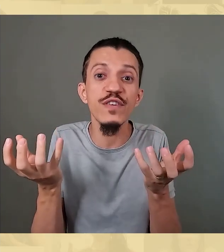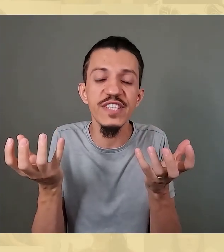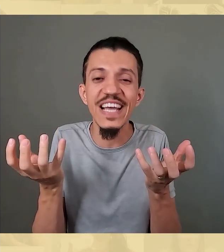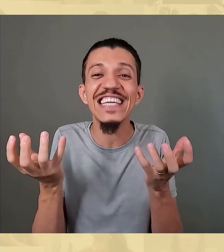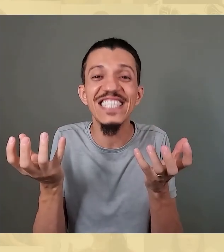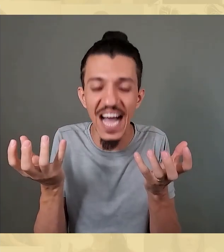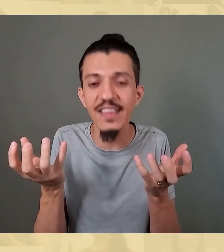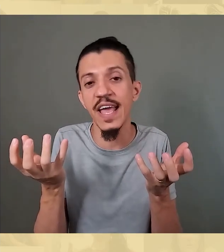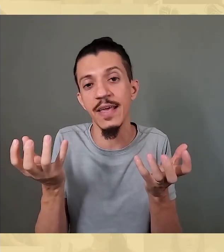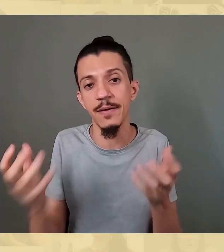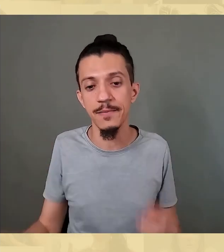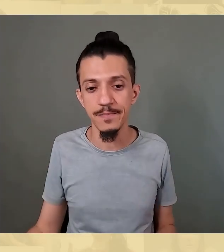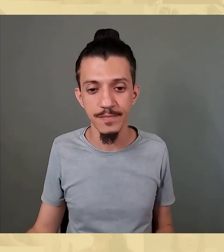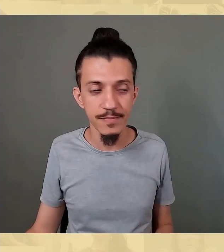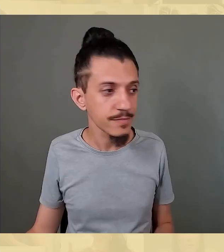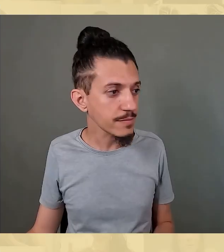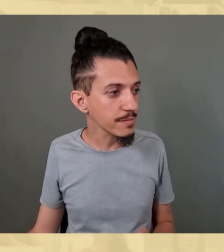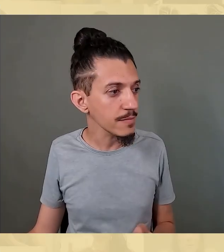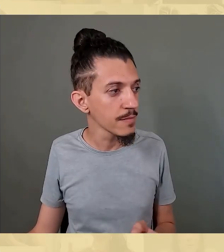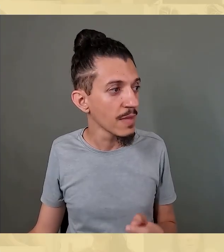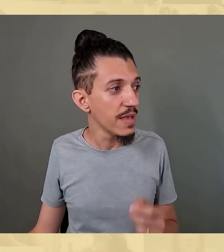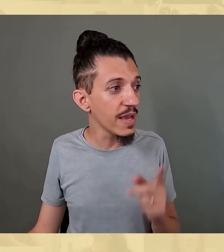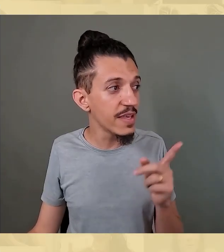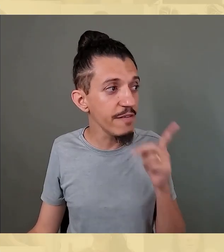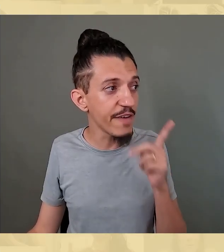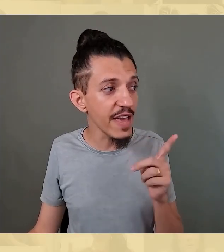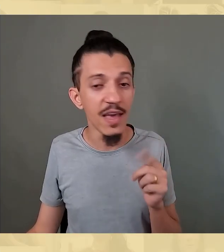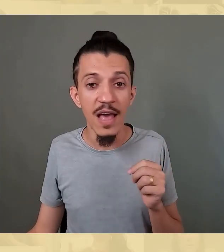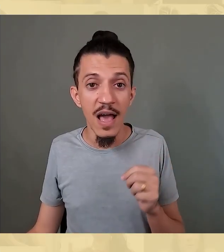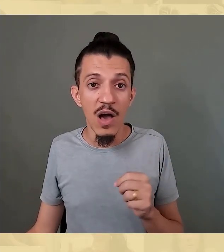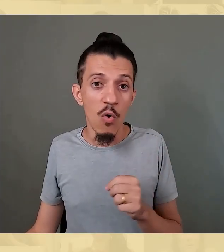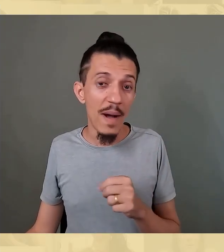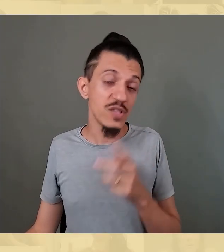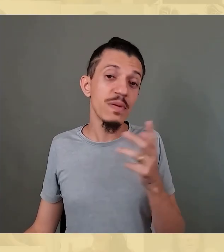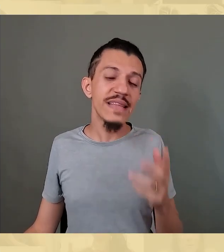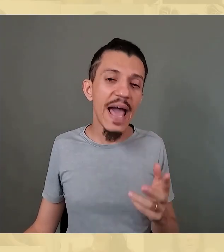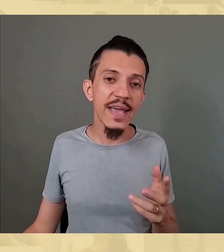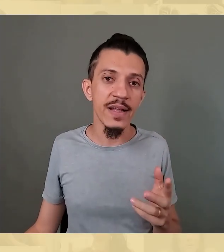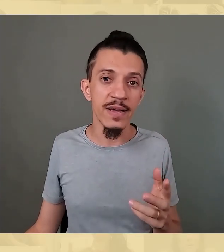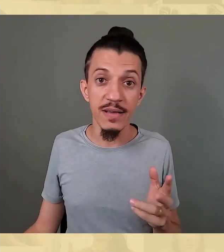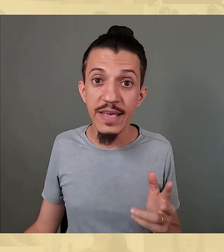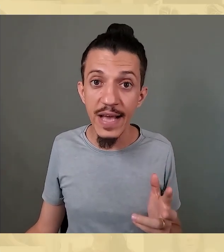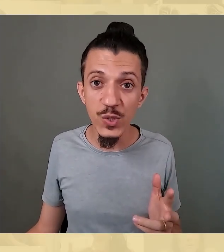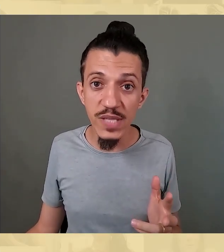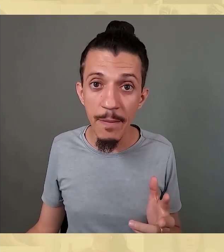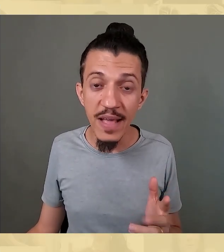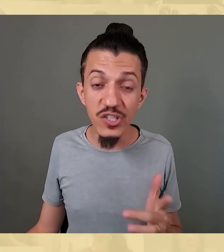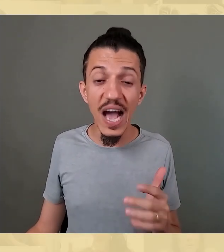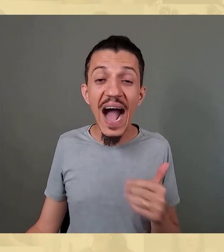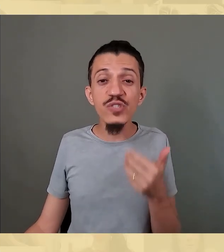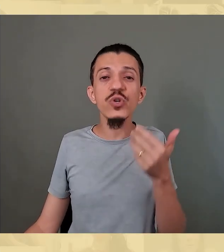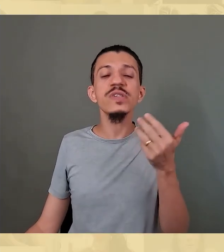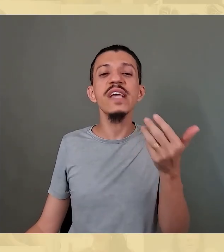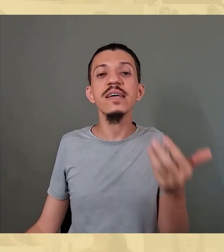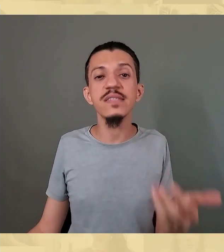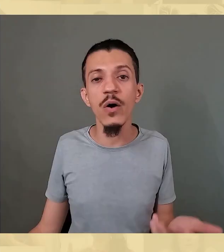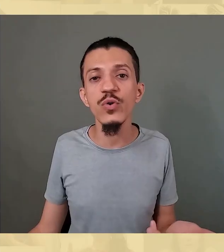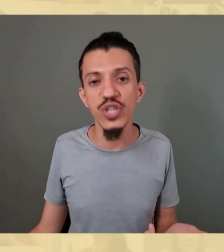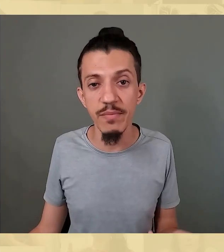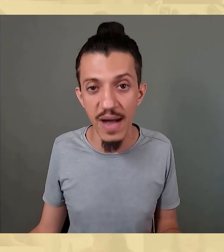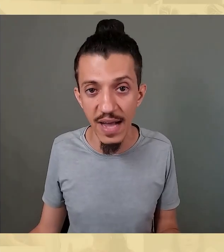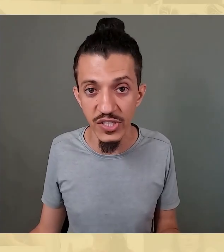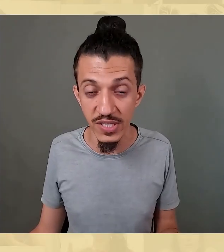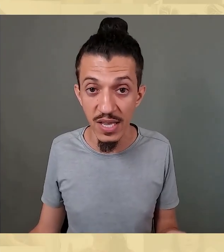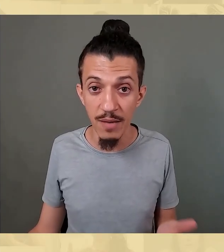que você já tem. E aqui vem mais uma técnica, que é justamente a associação